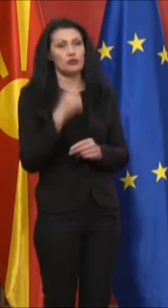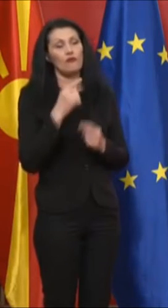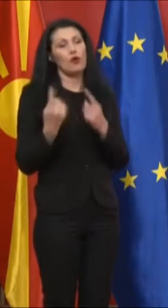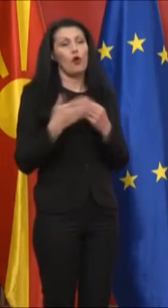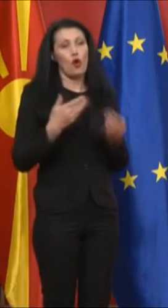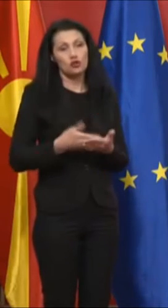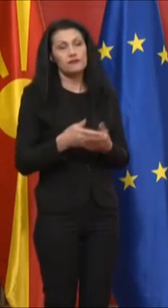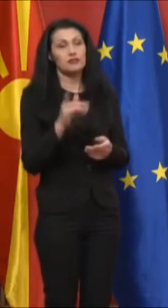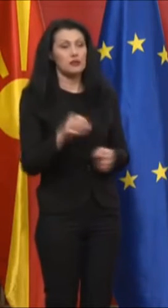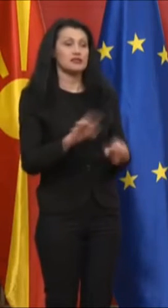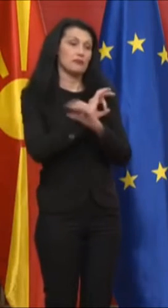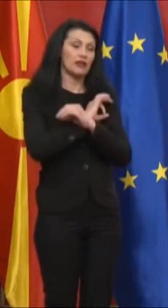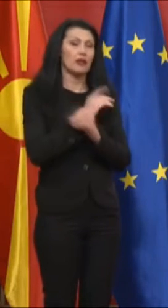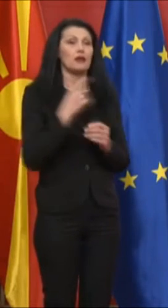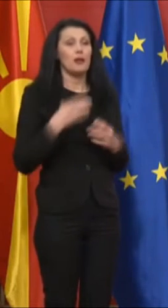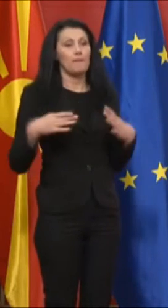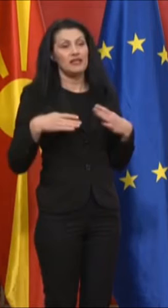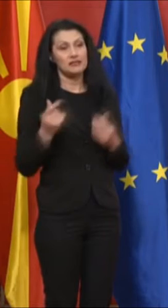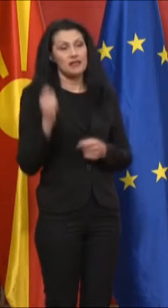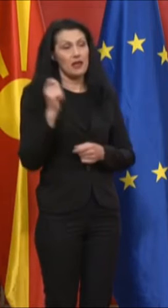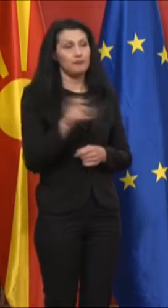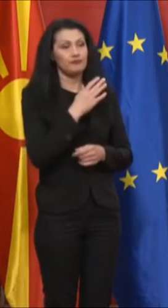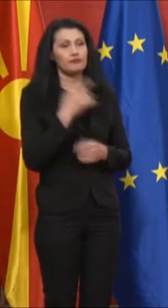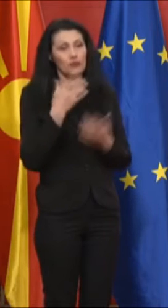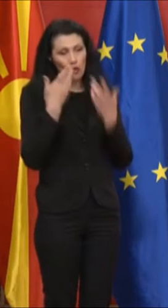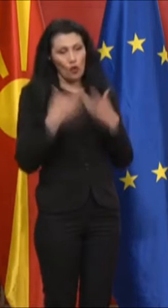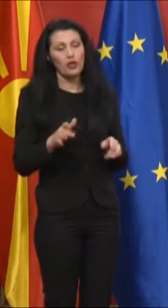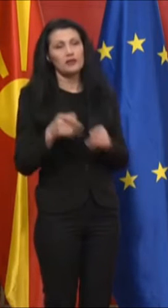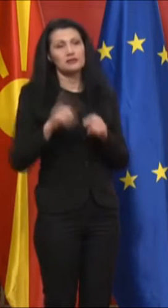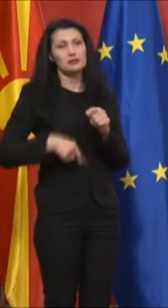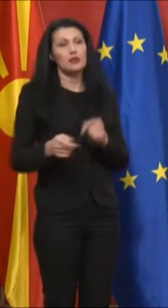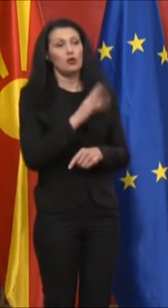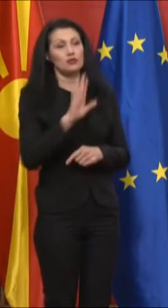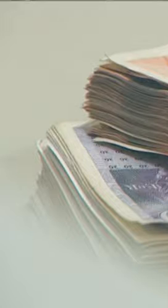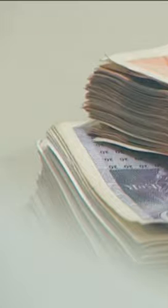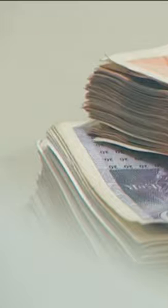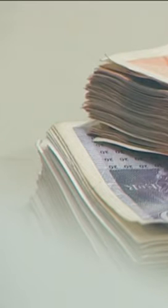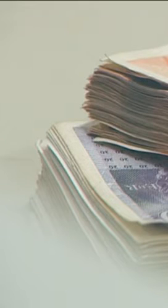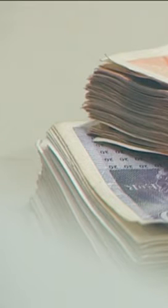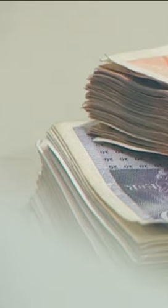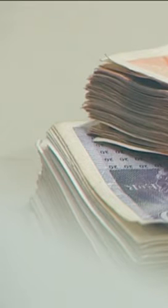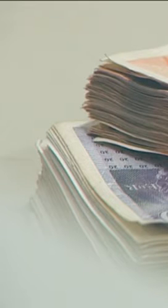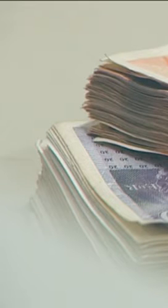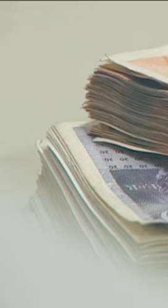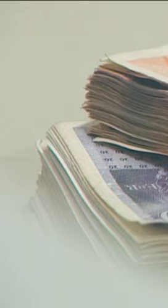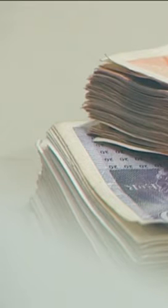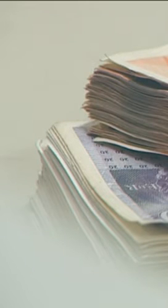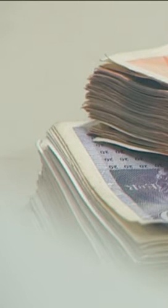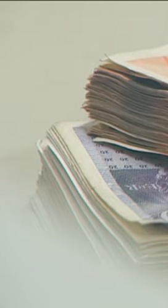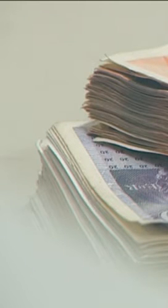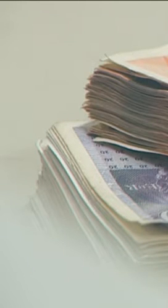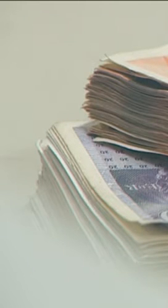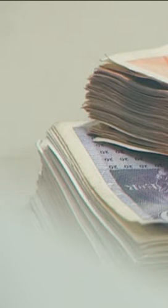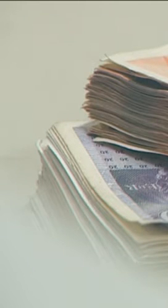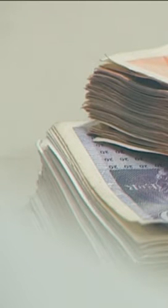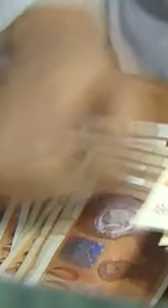во периодот од јануари до март извршиле поврата ДДВ во вредност од речиси 109 милиони евра или за 14% повеќе од